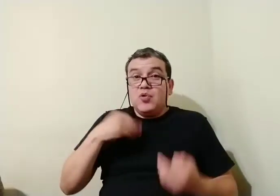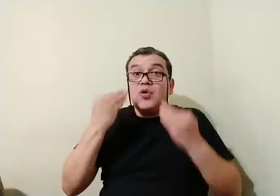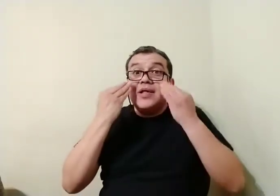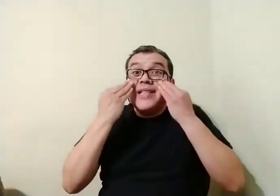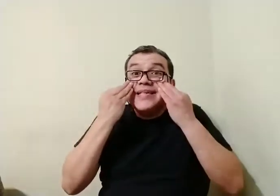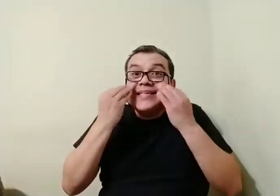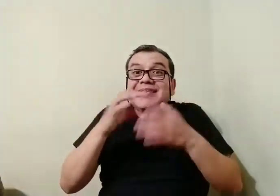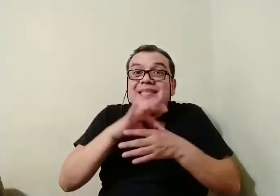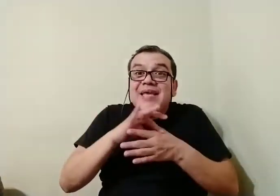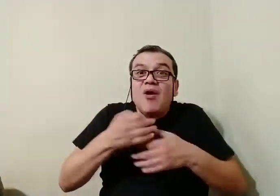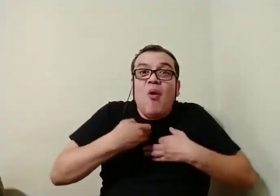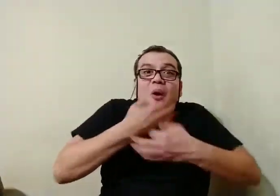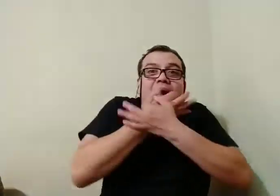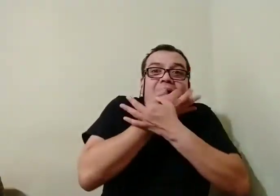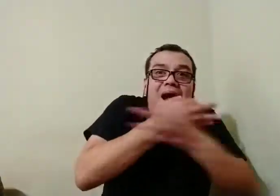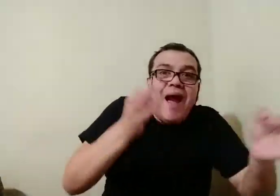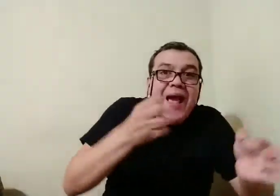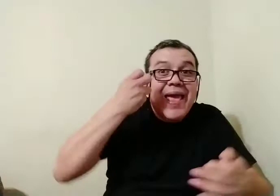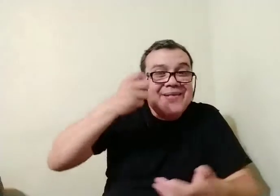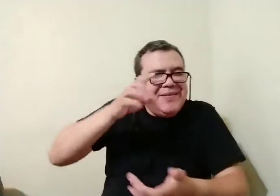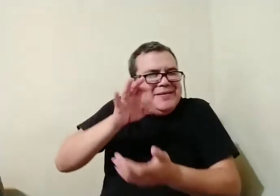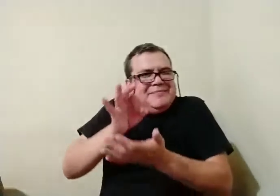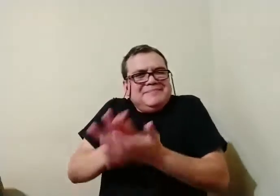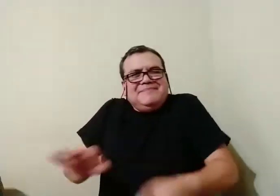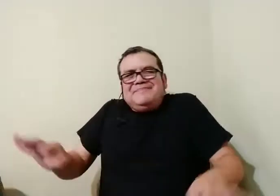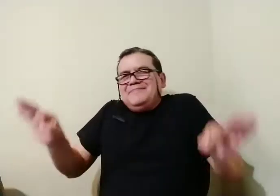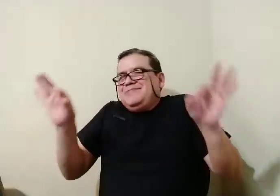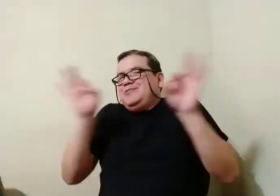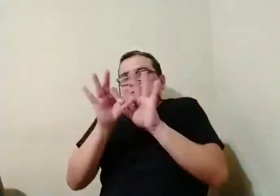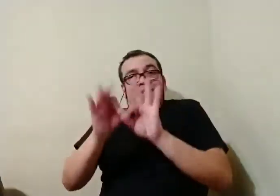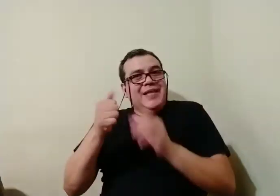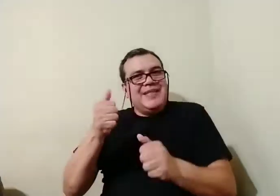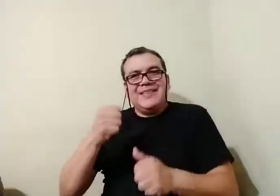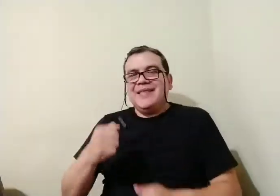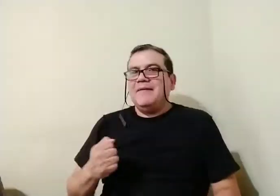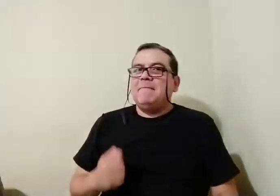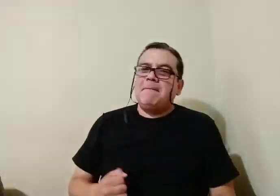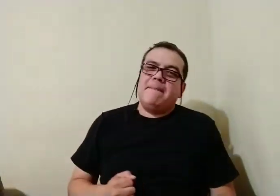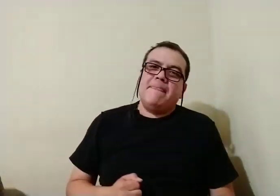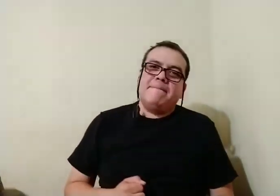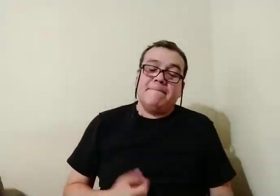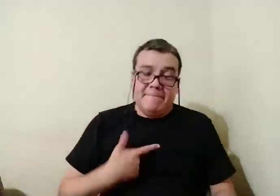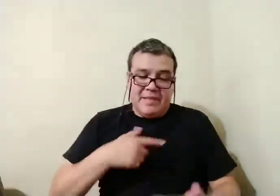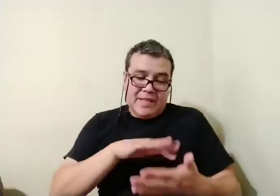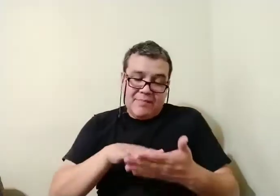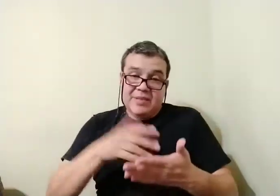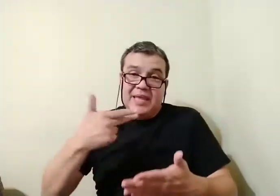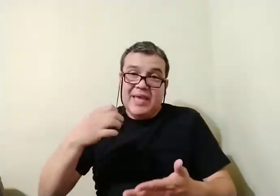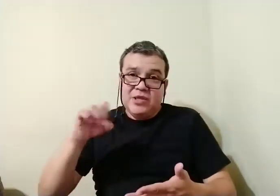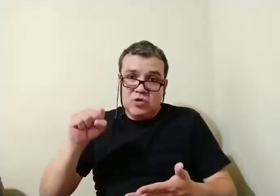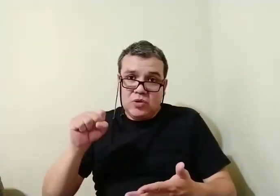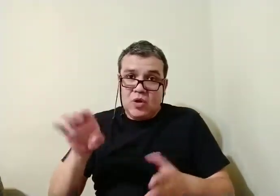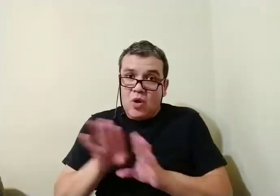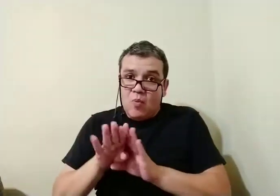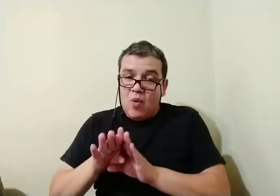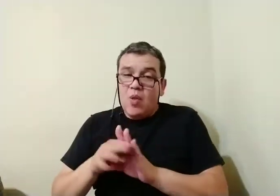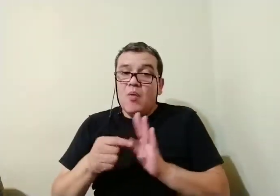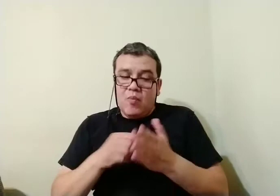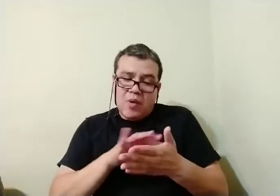El libro de los Hechos nos relata la impresionante obra del Espíritu Santo en la primera